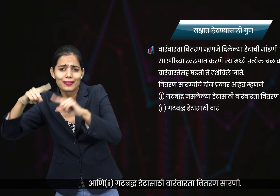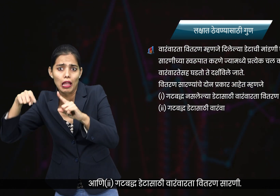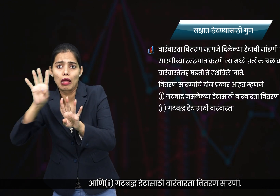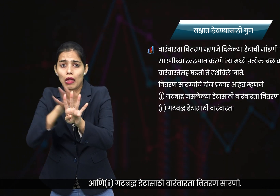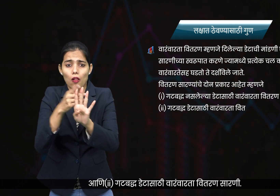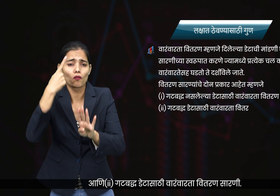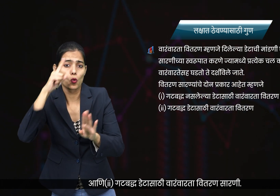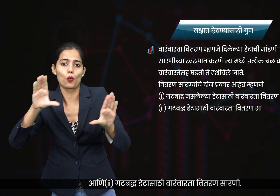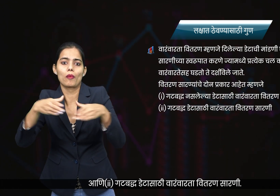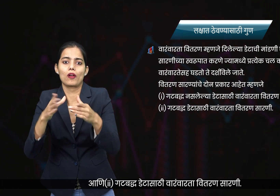सारणी.